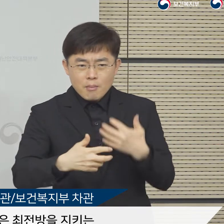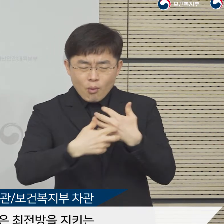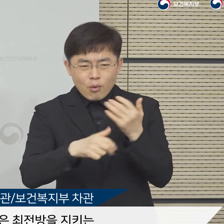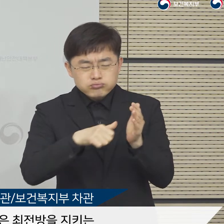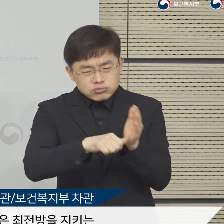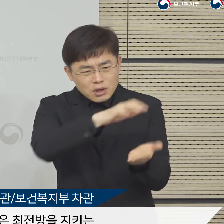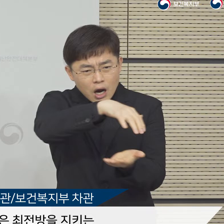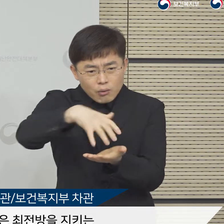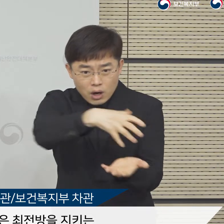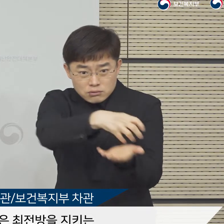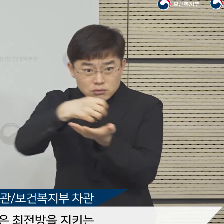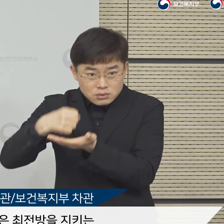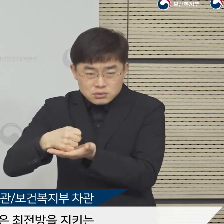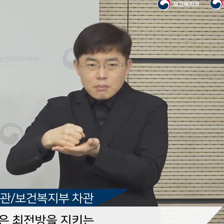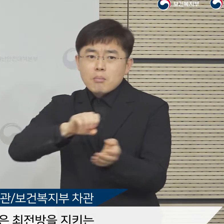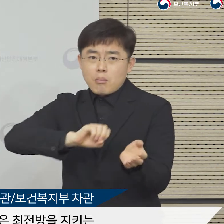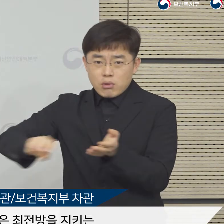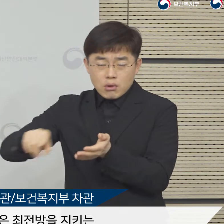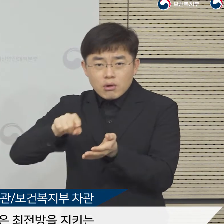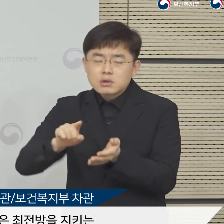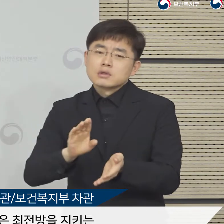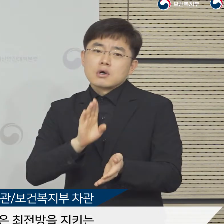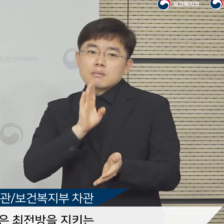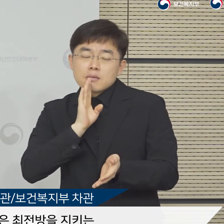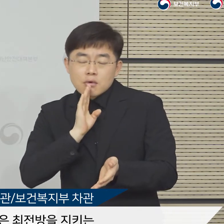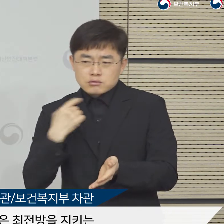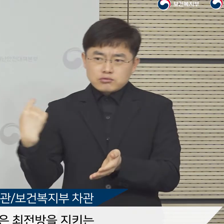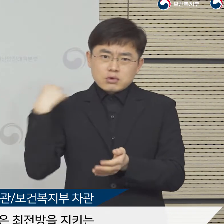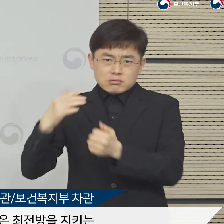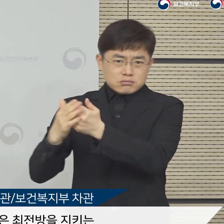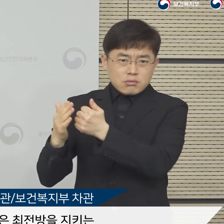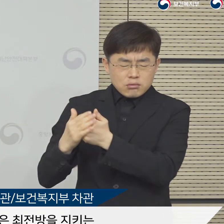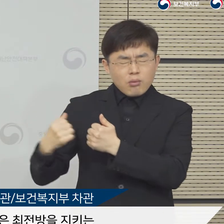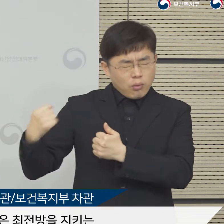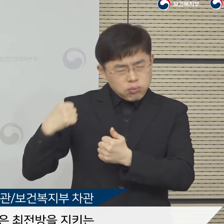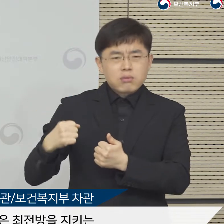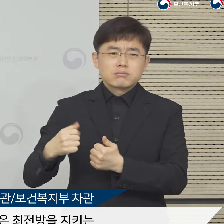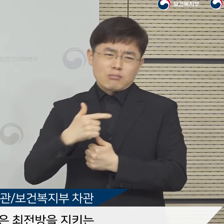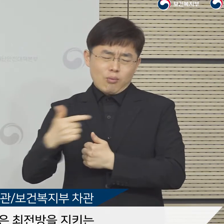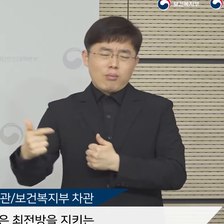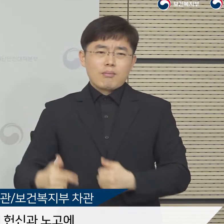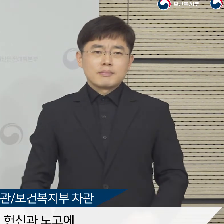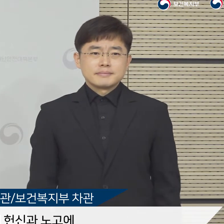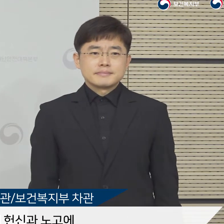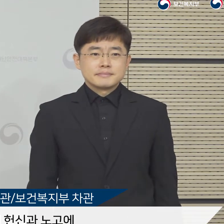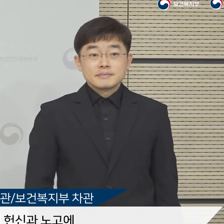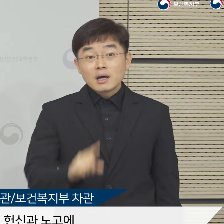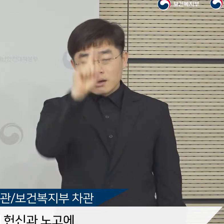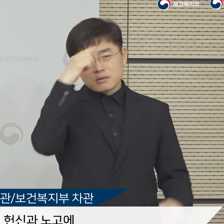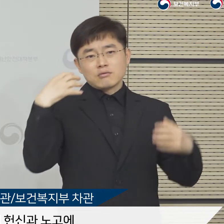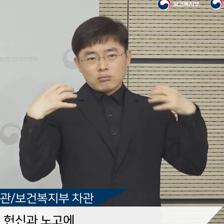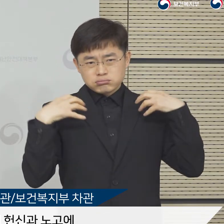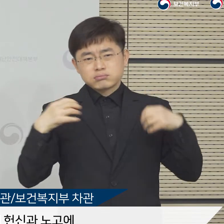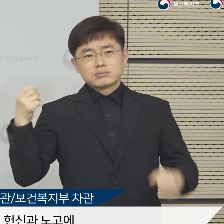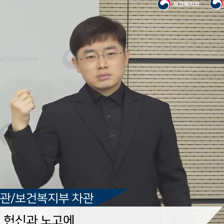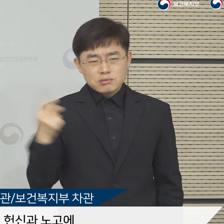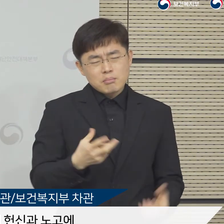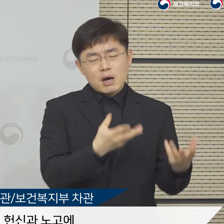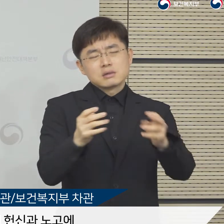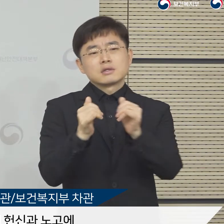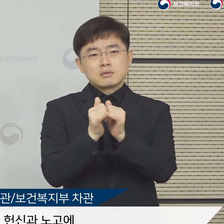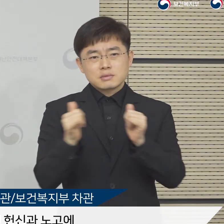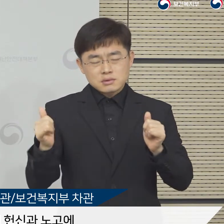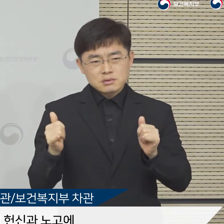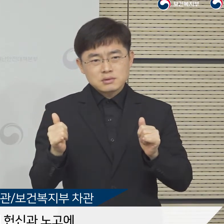직원분들은 최전방을 지키는 든든한 후방기지라고 생각합니다. 정부뿐만 아니라 많은